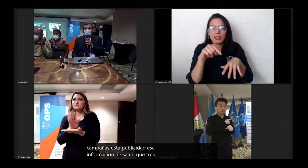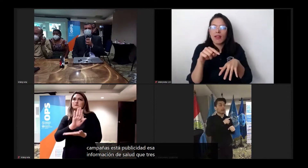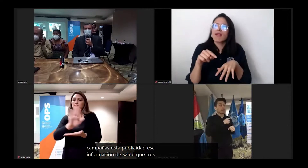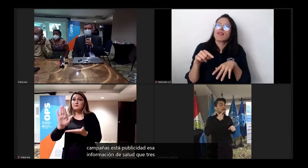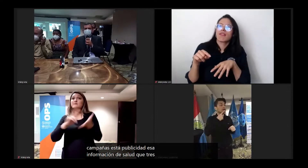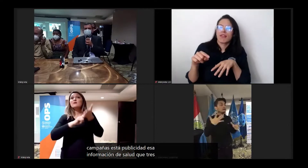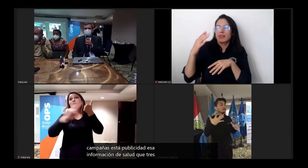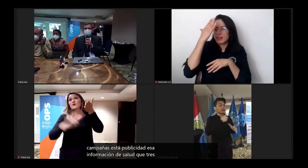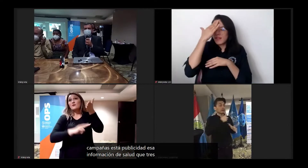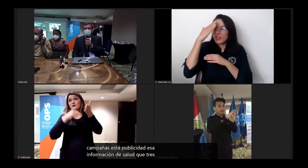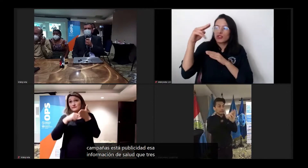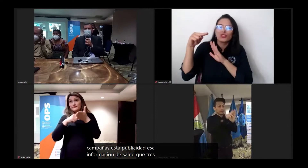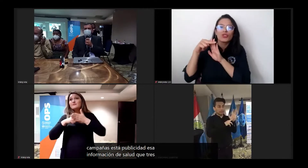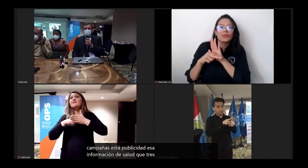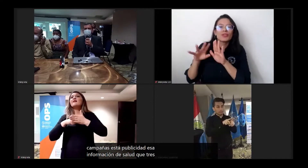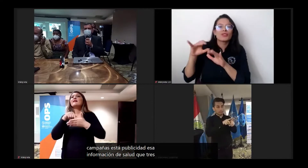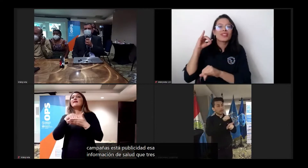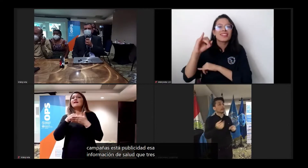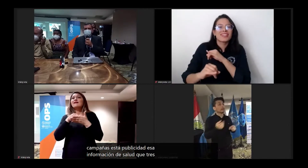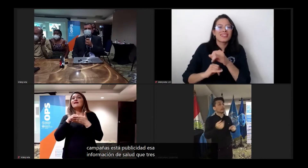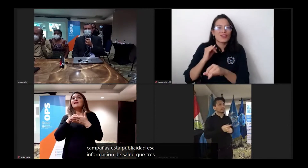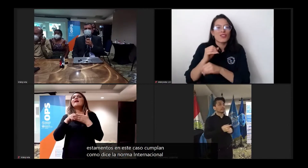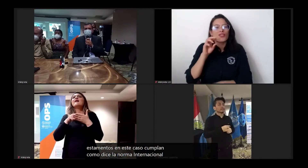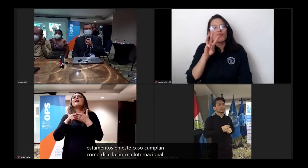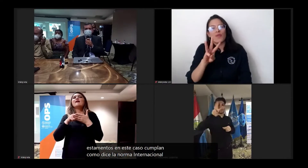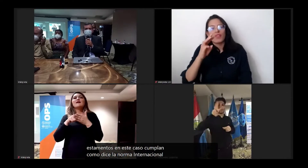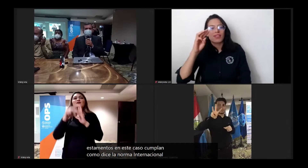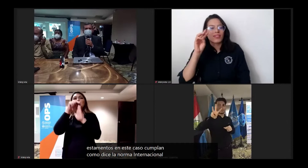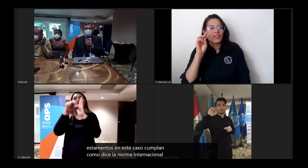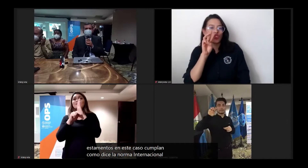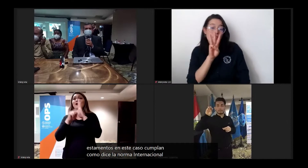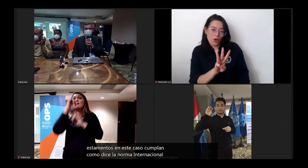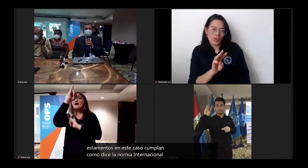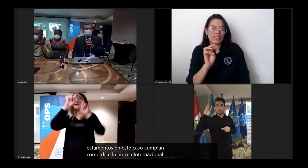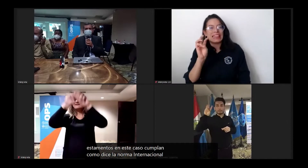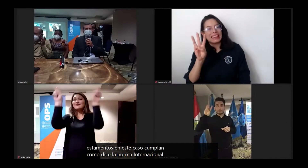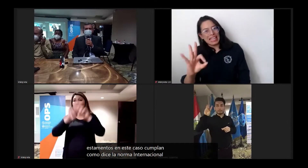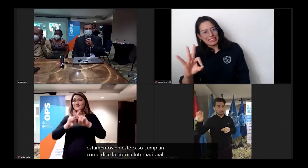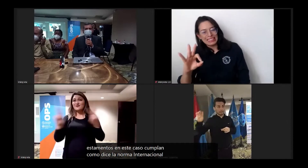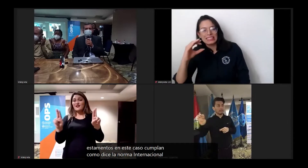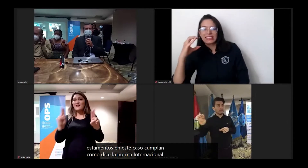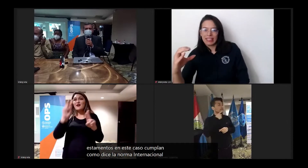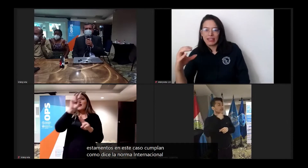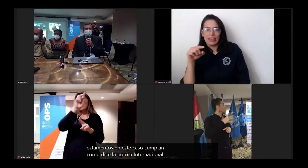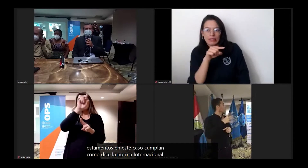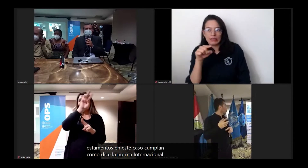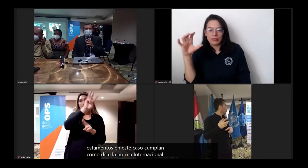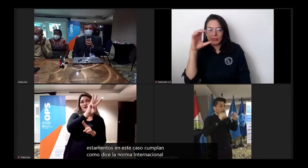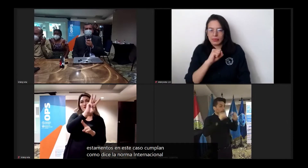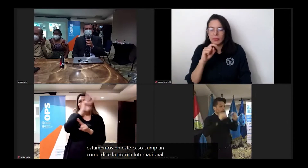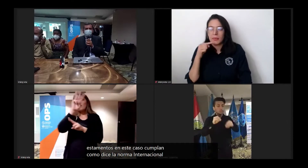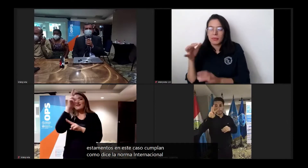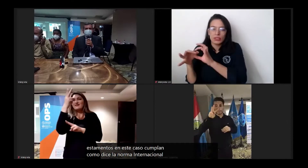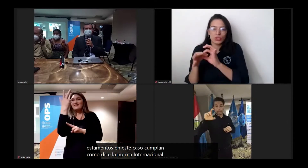dice la norma internacional de la W3C, basada en los estándares de la